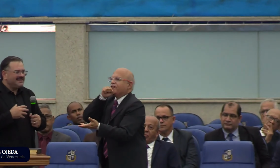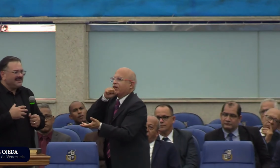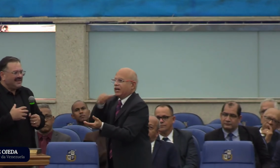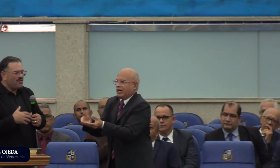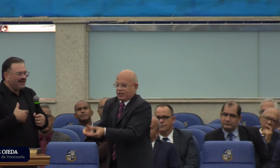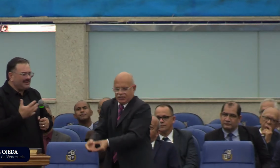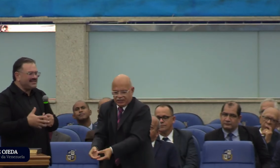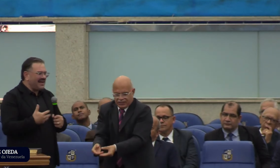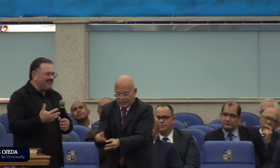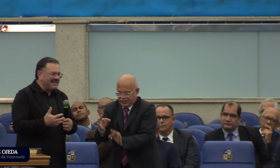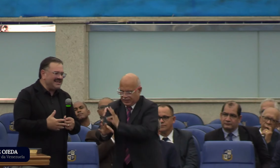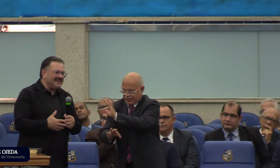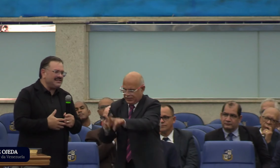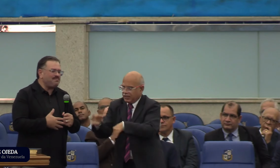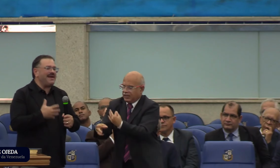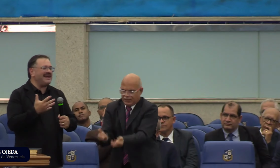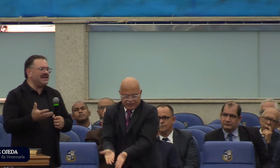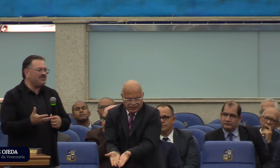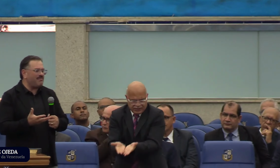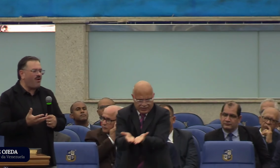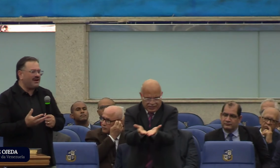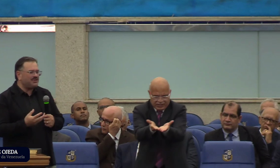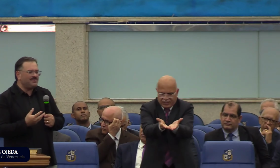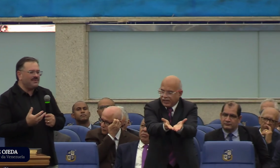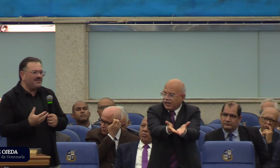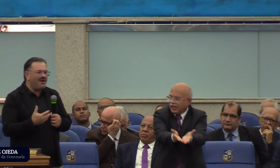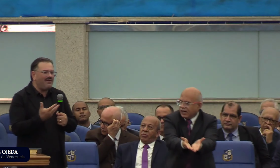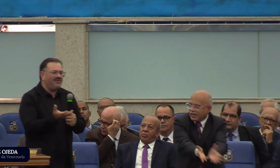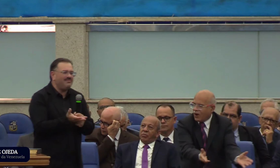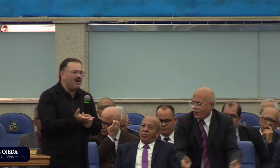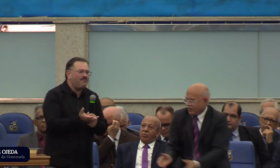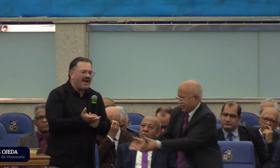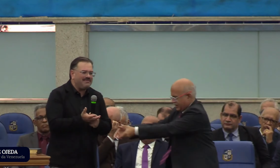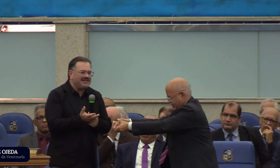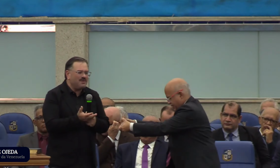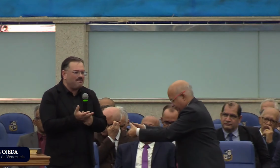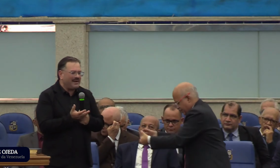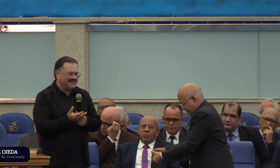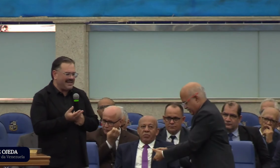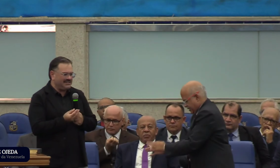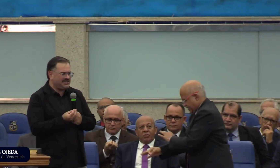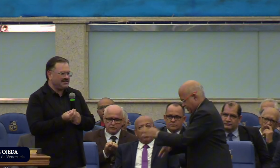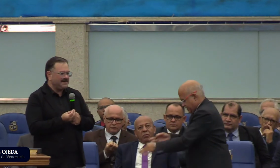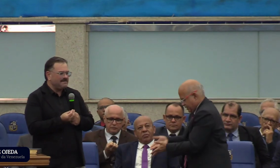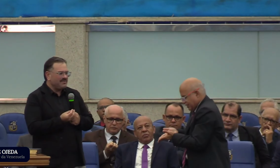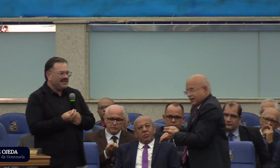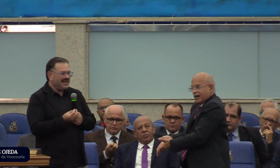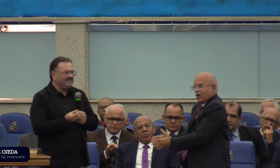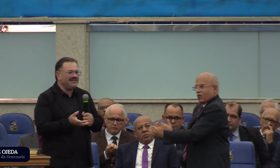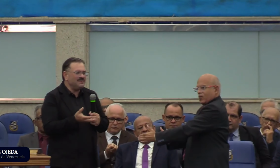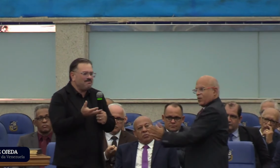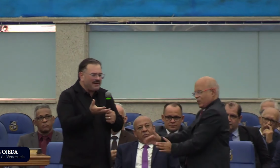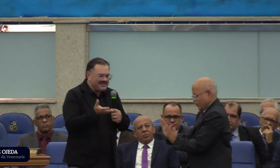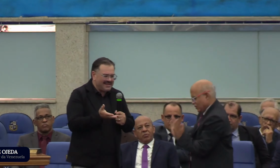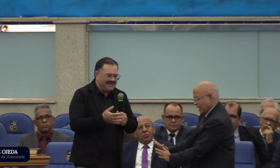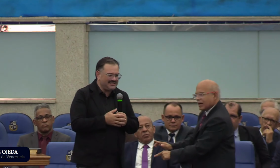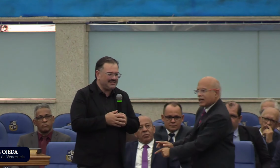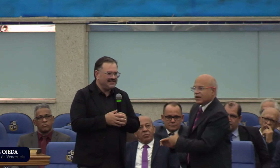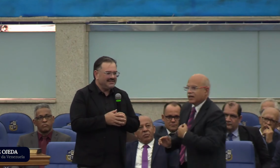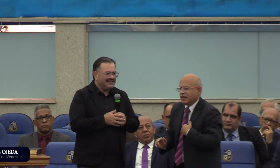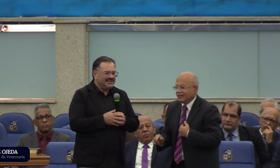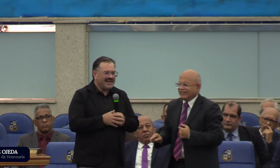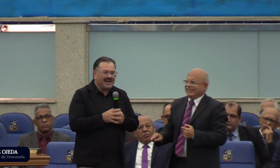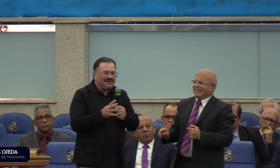Mas enquanto eu estava ali esperando a morte, o meu pai me deu um presente. Ele me deu um